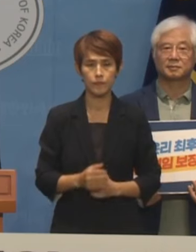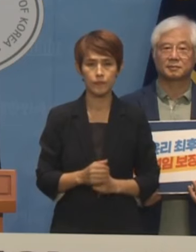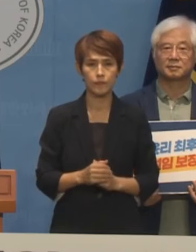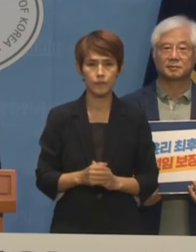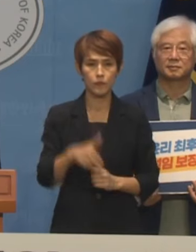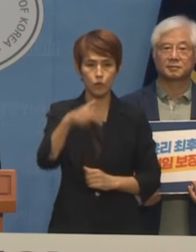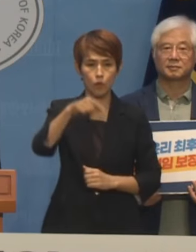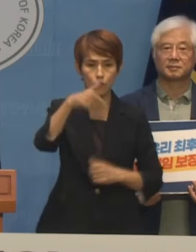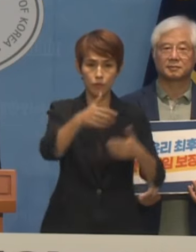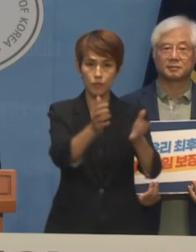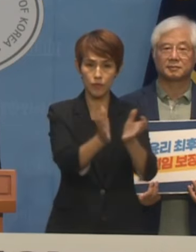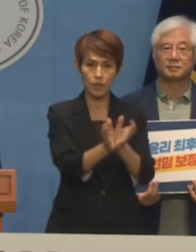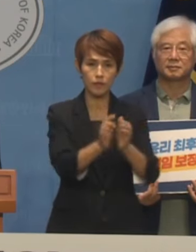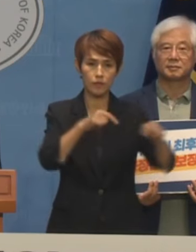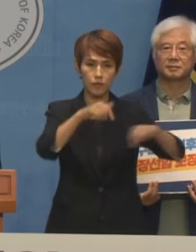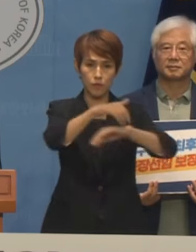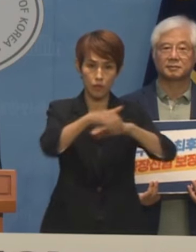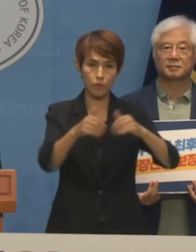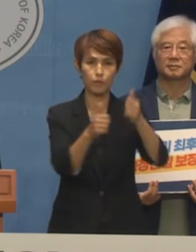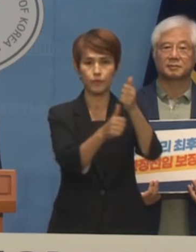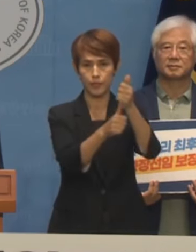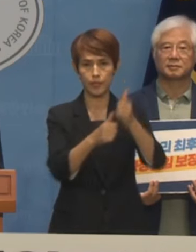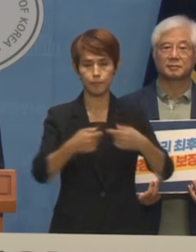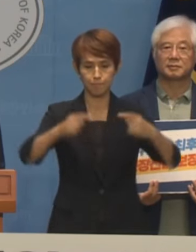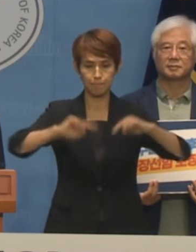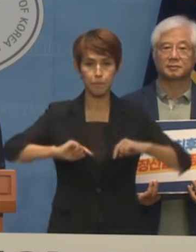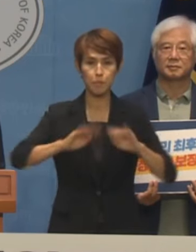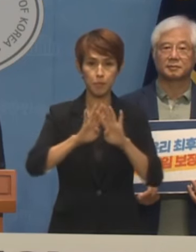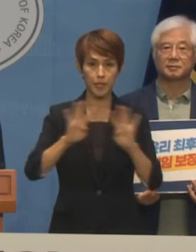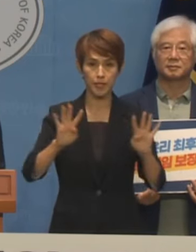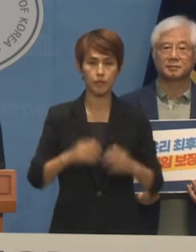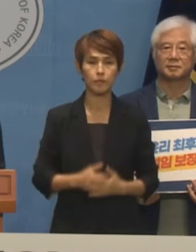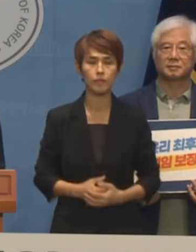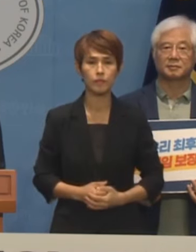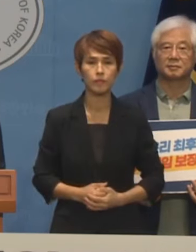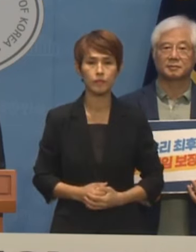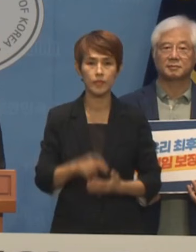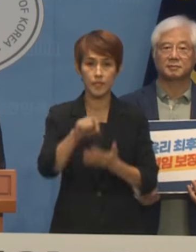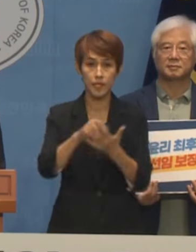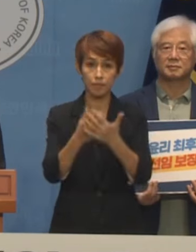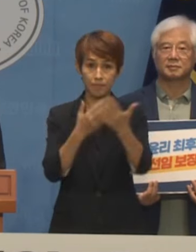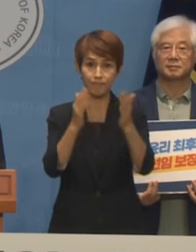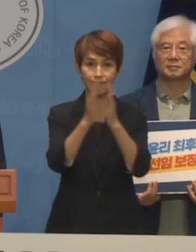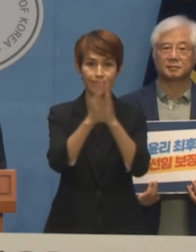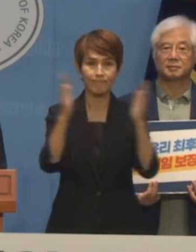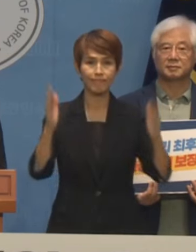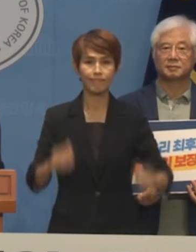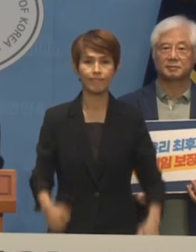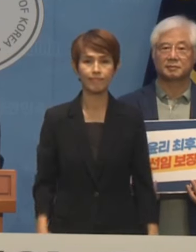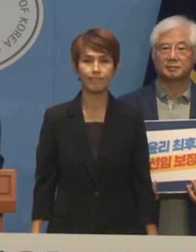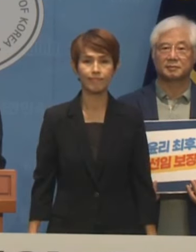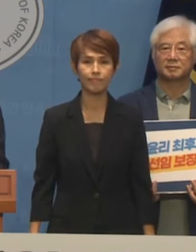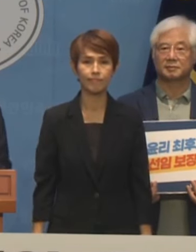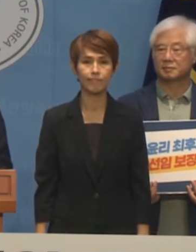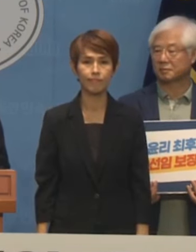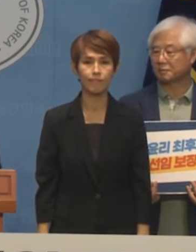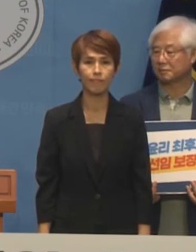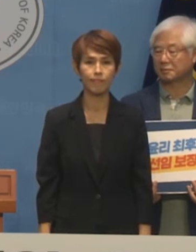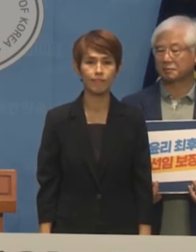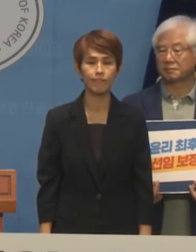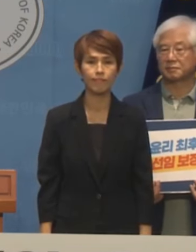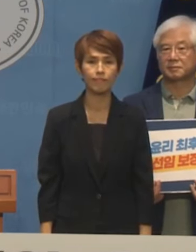양소영 조국혁신당 정책위 부의장입니다. 그럼 지금부터 기자회견을 시작하도록 하겠습니다.